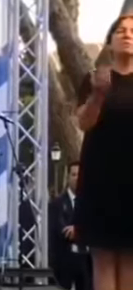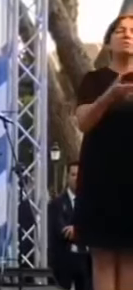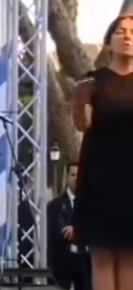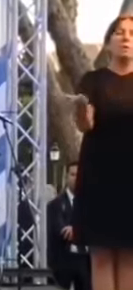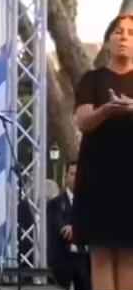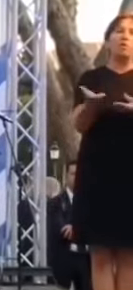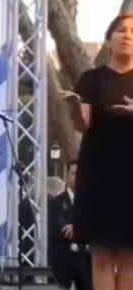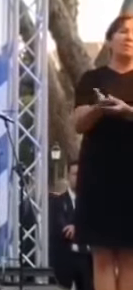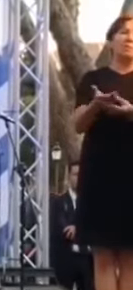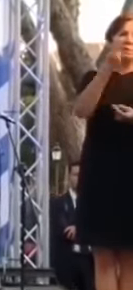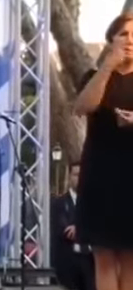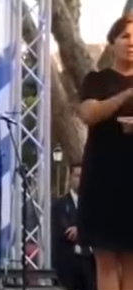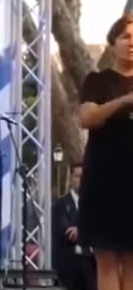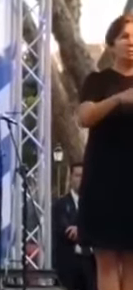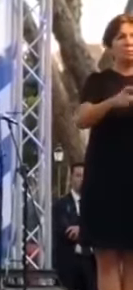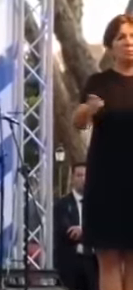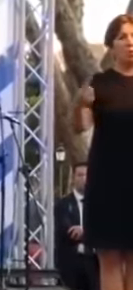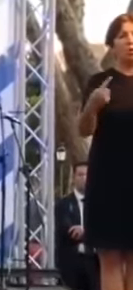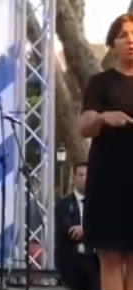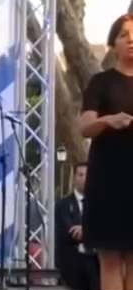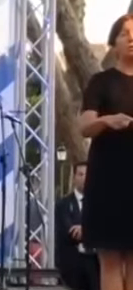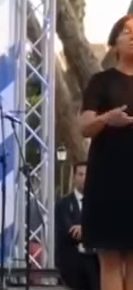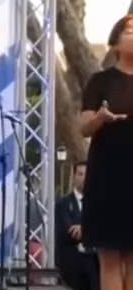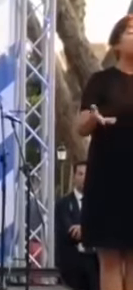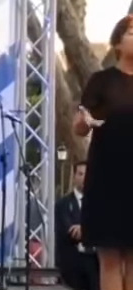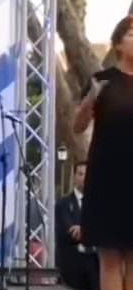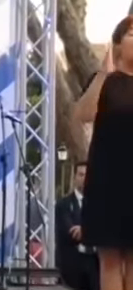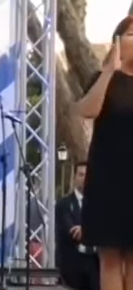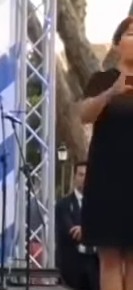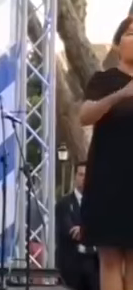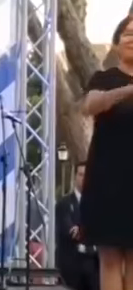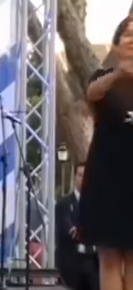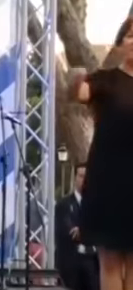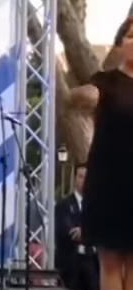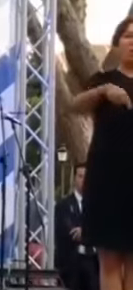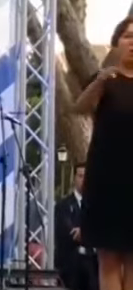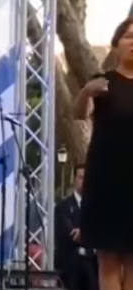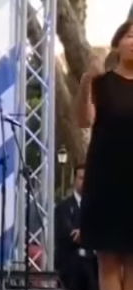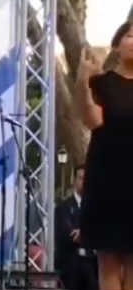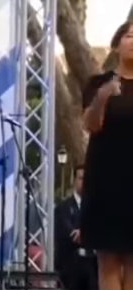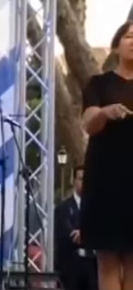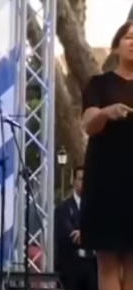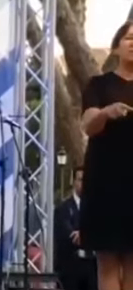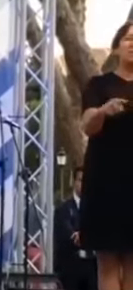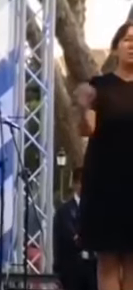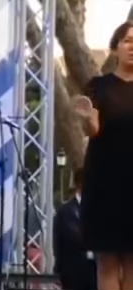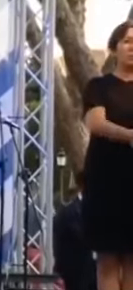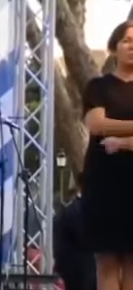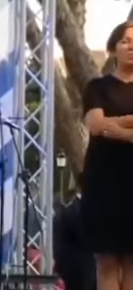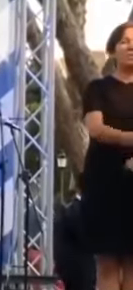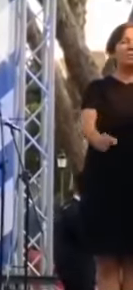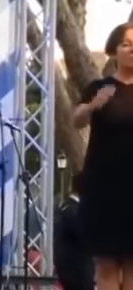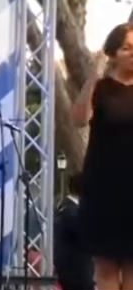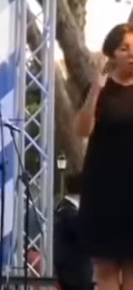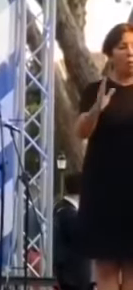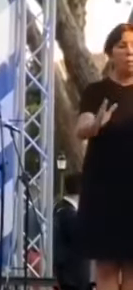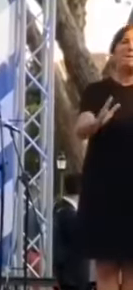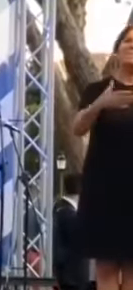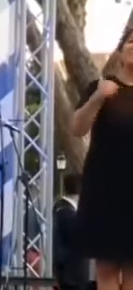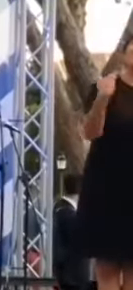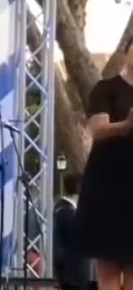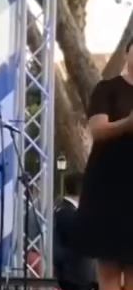provvedimenti di questo genere. Questo è quello di cui si sono occupati loro. e per questo non è stato possibile